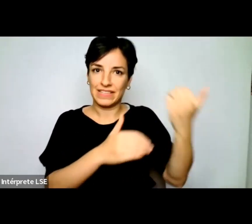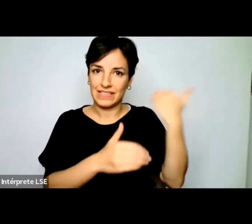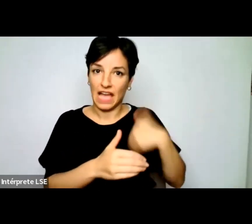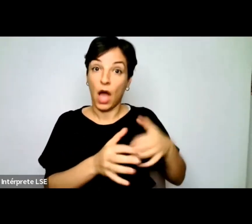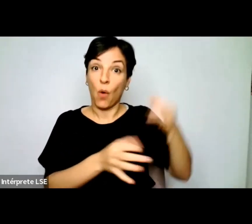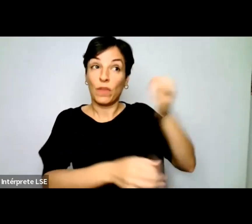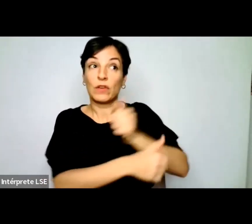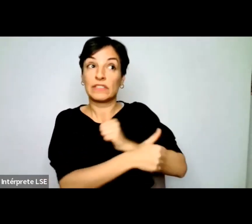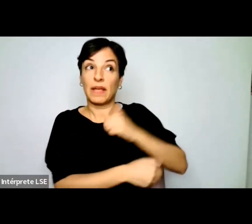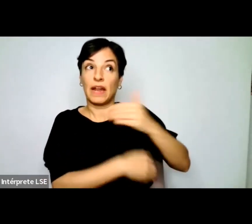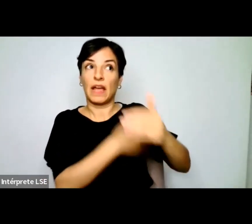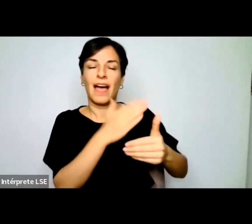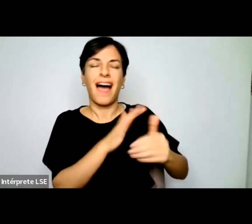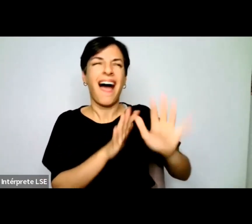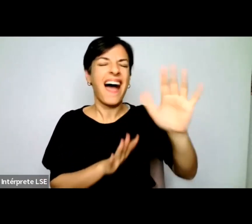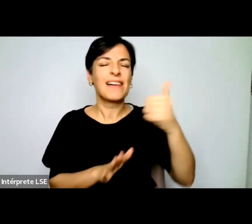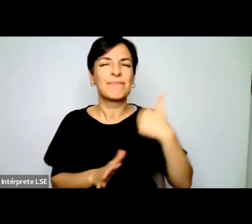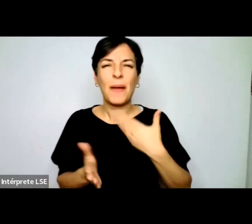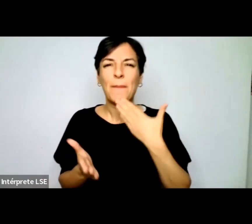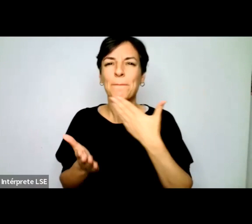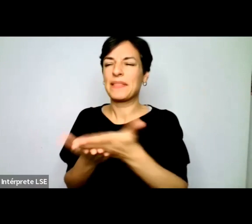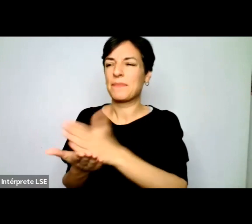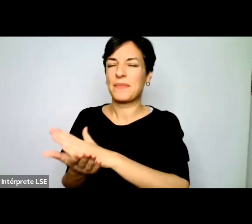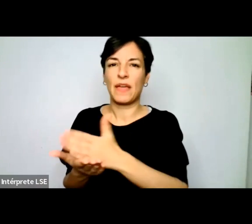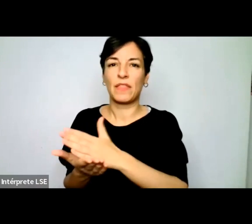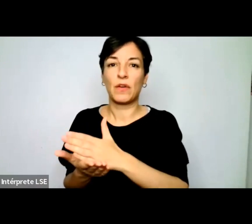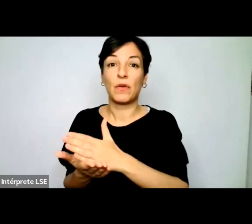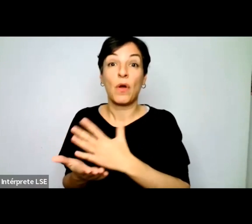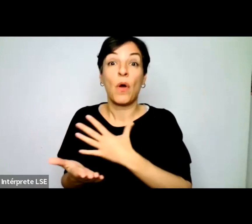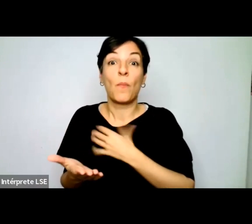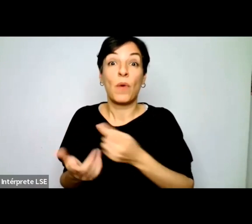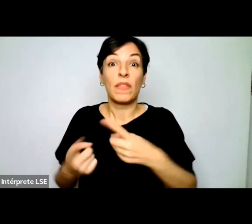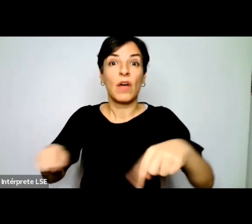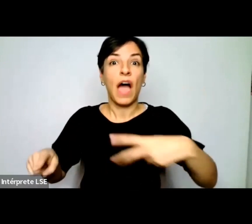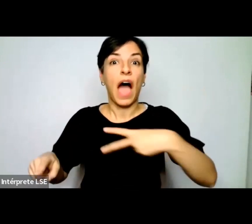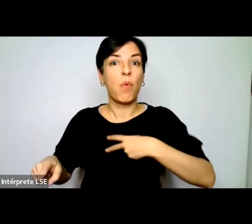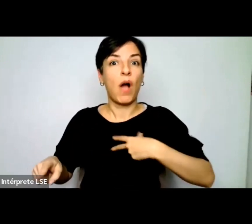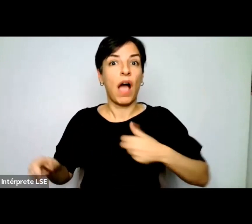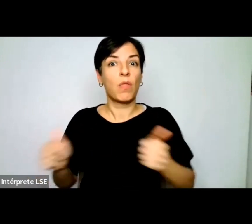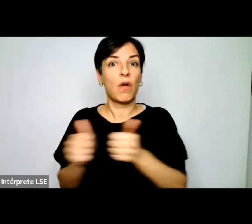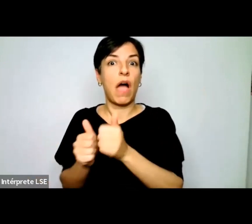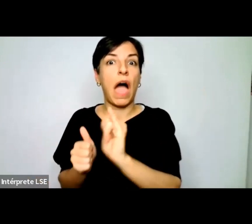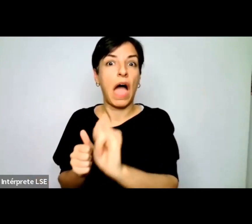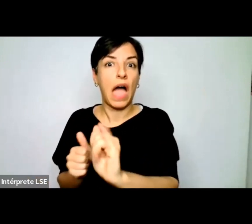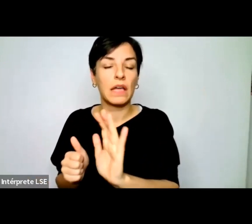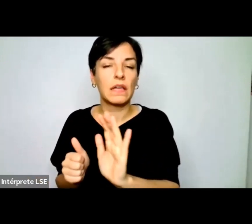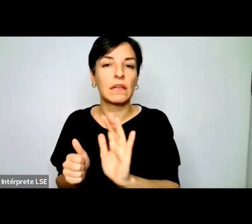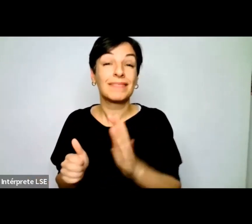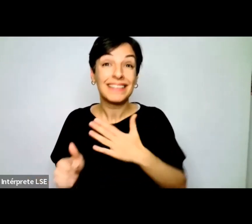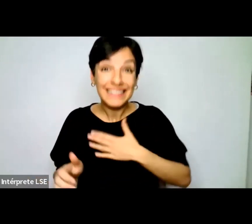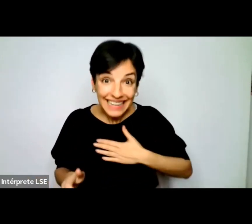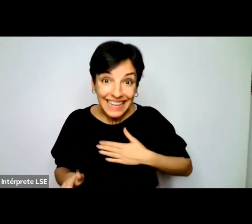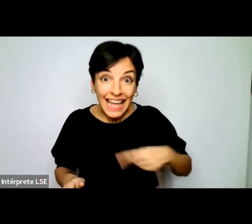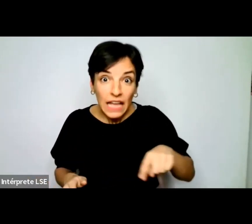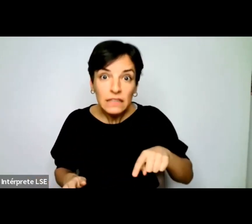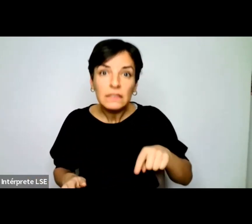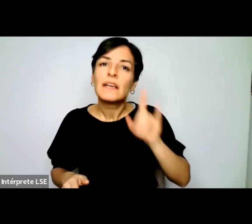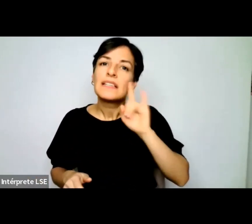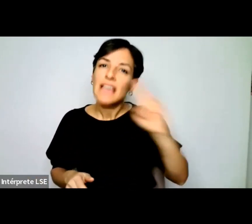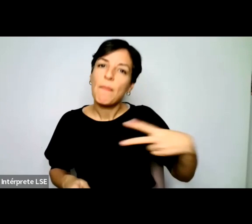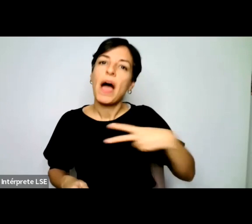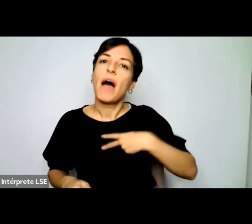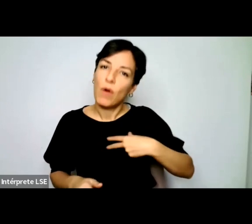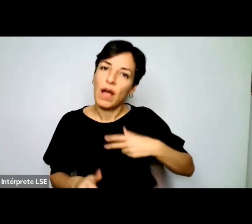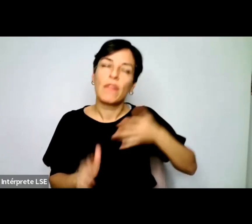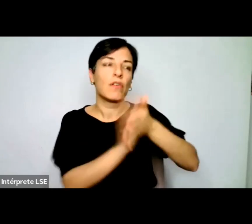abogadas contratadas. Bueno, pues en ese caso nosotros, si vosotros queréis, también podemos contactar con ellos para explicarle cuál es su papel